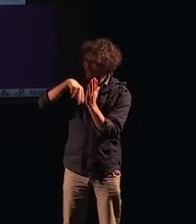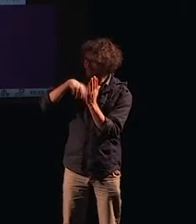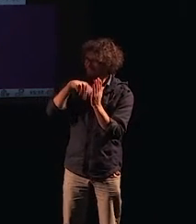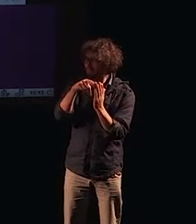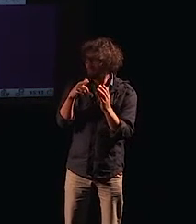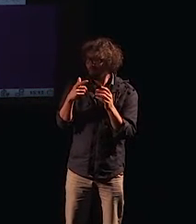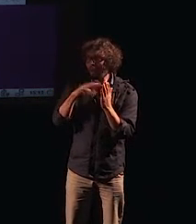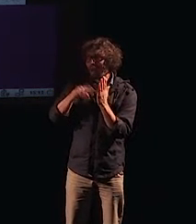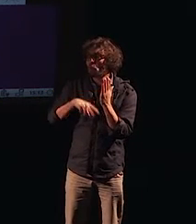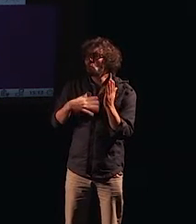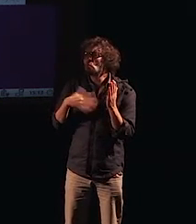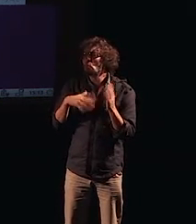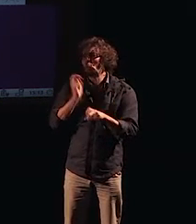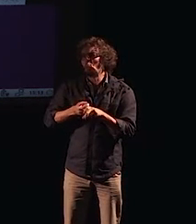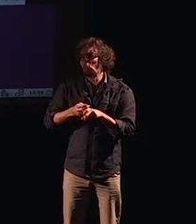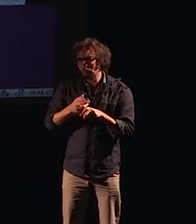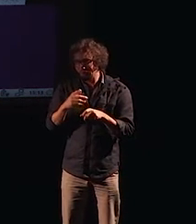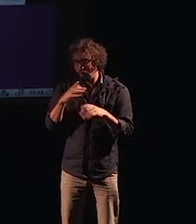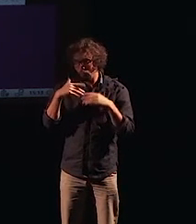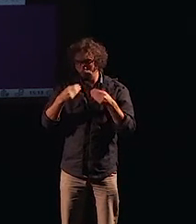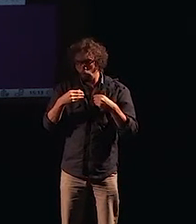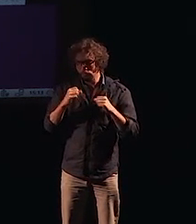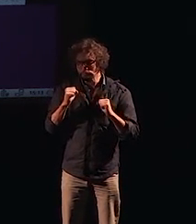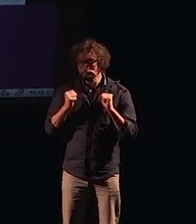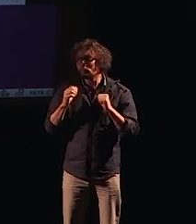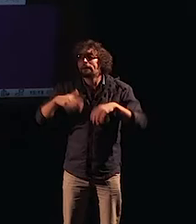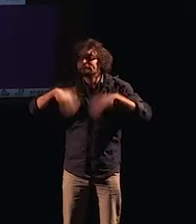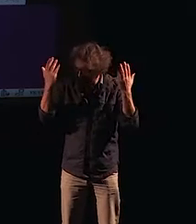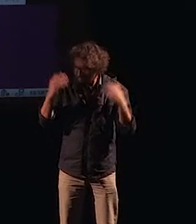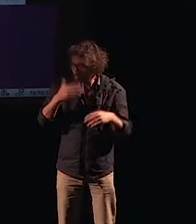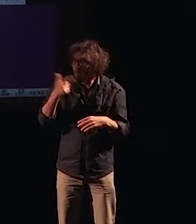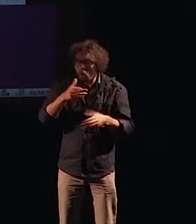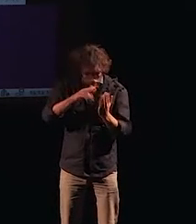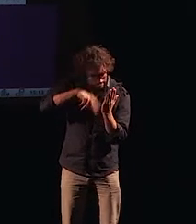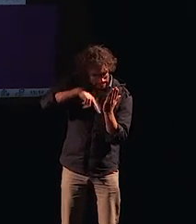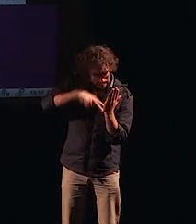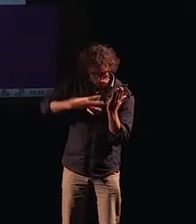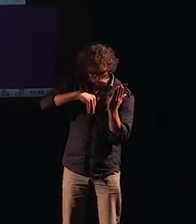un truc trop bien, quoi. En ce moment, c'est un truc parfait. Vous prenez un whisky après, hein. Non mais quand même.